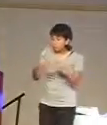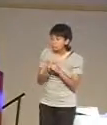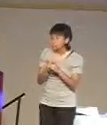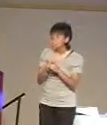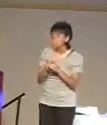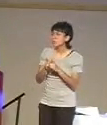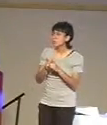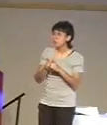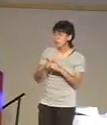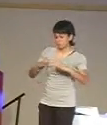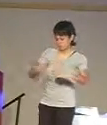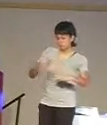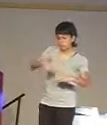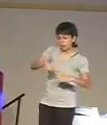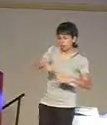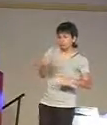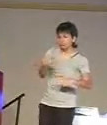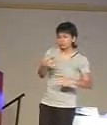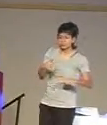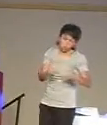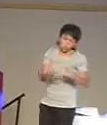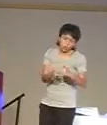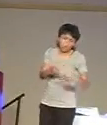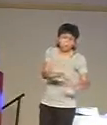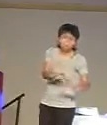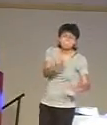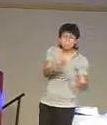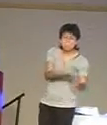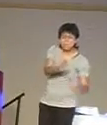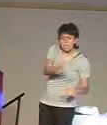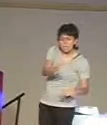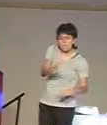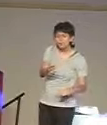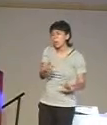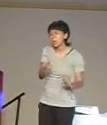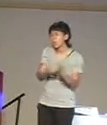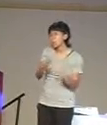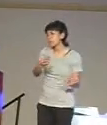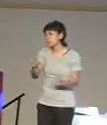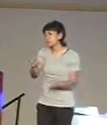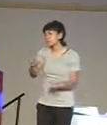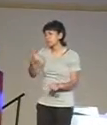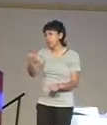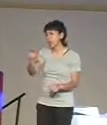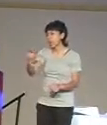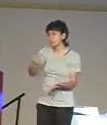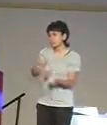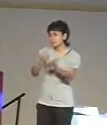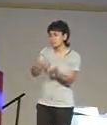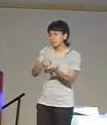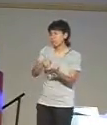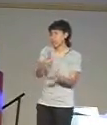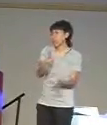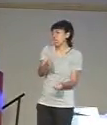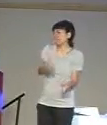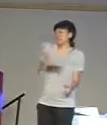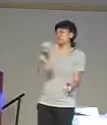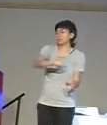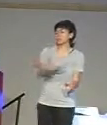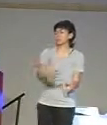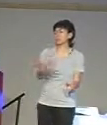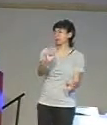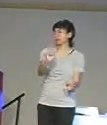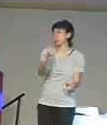entre 1.500, con un peso entre 1.500 y 1.999 gramos, que es de 39.1%,